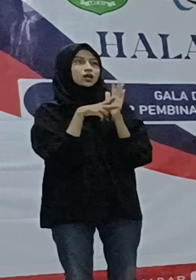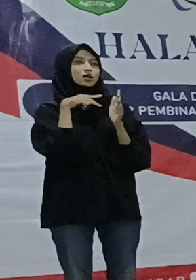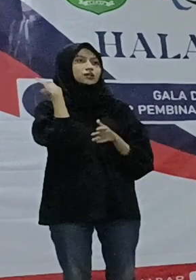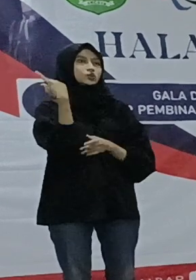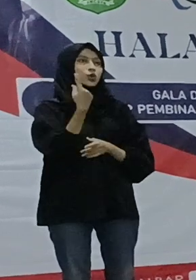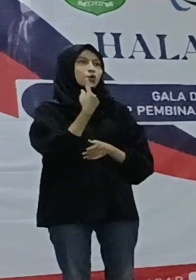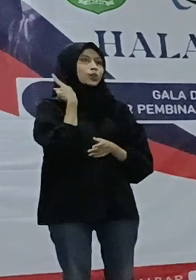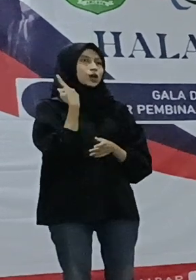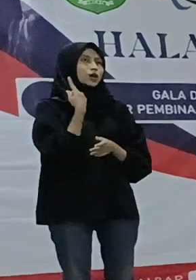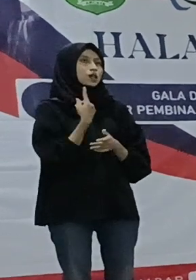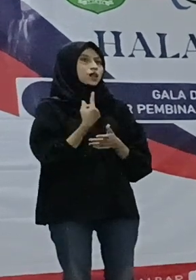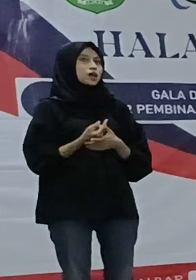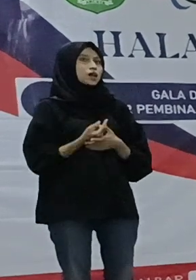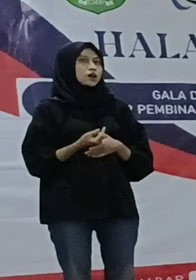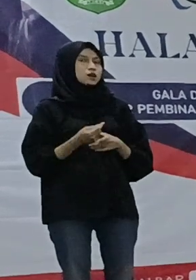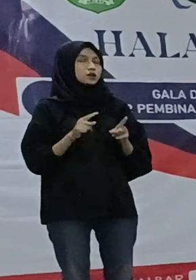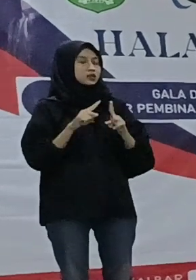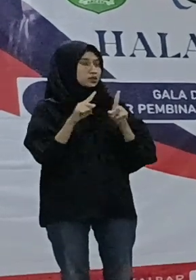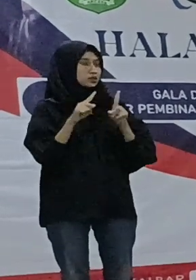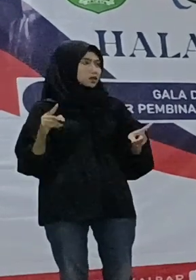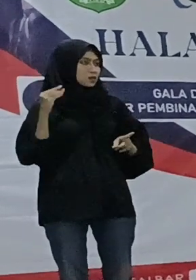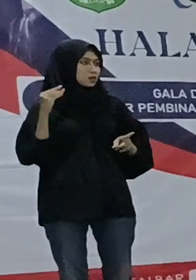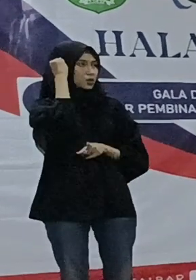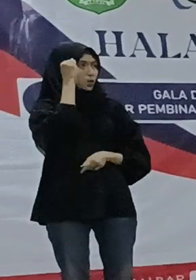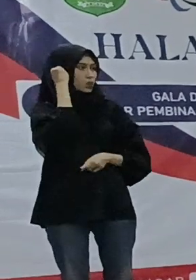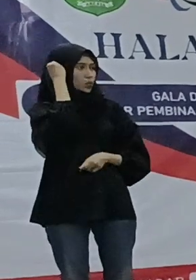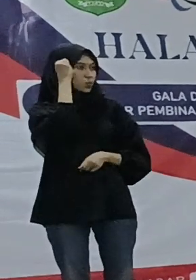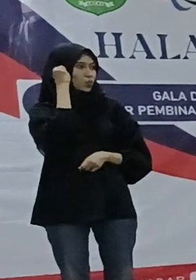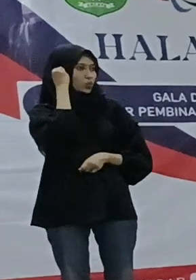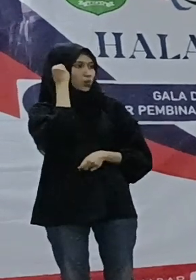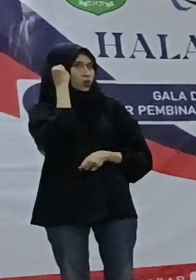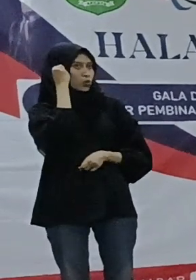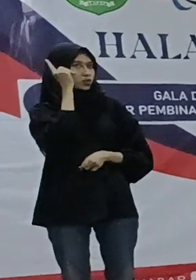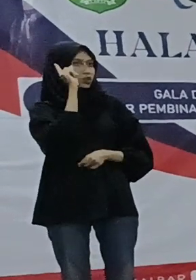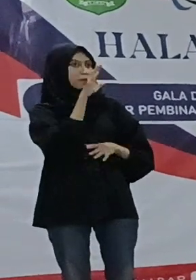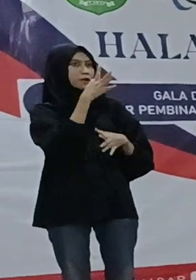Jadi bingung tunarung.